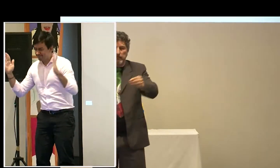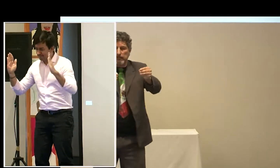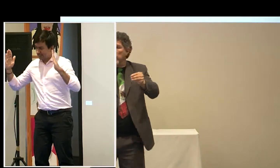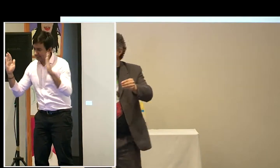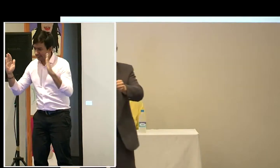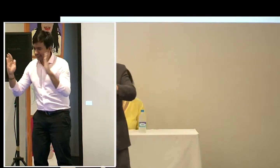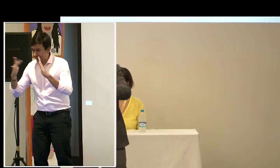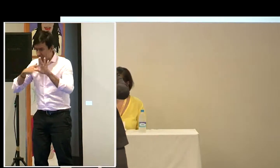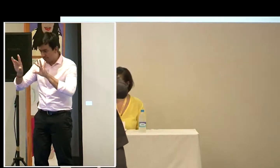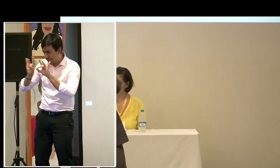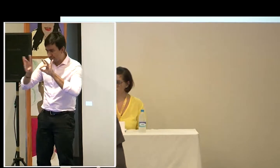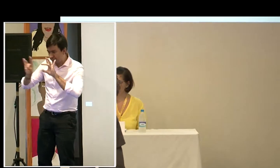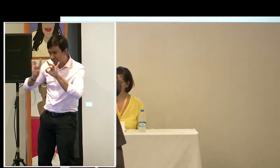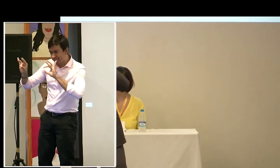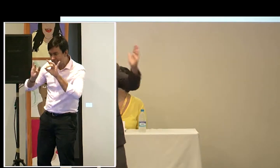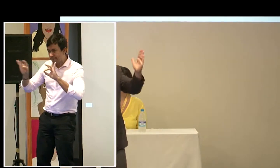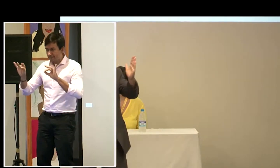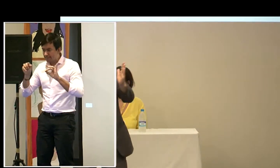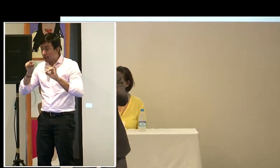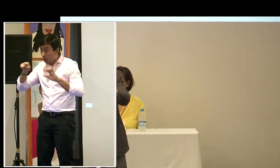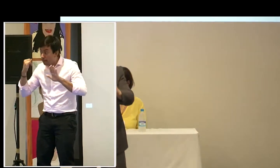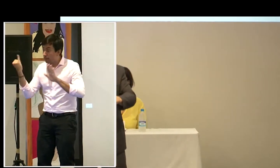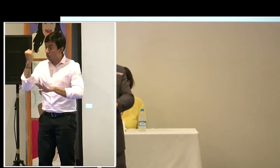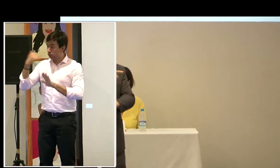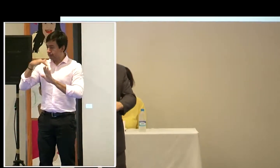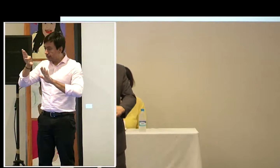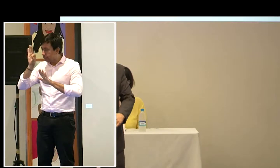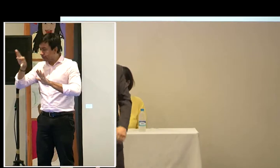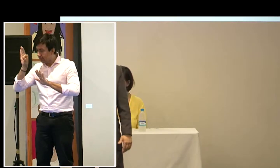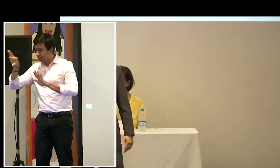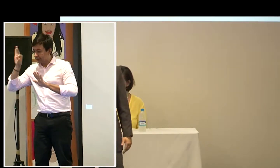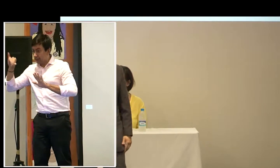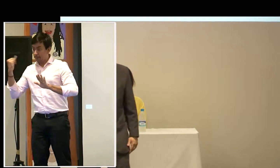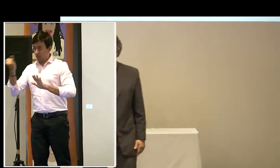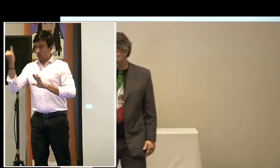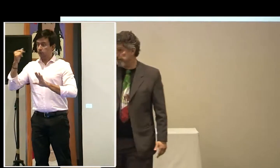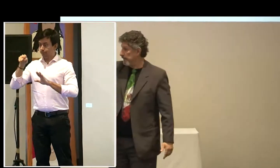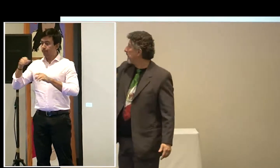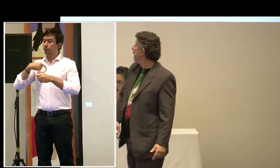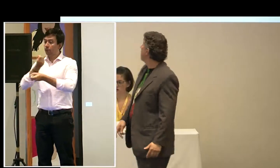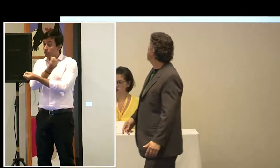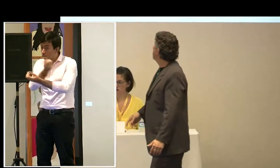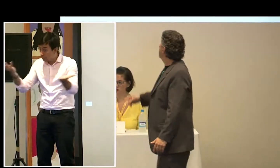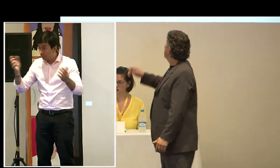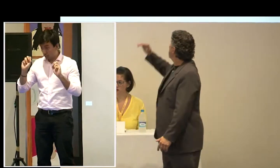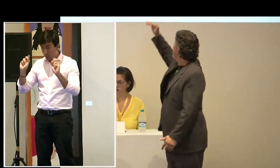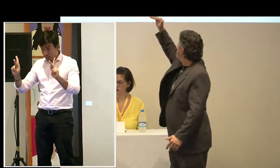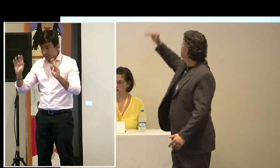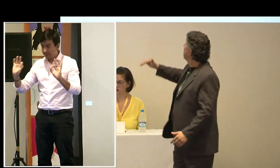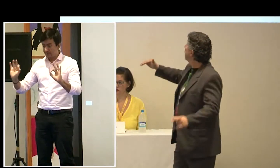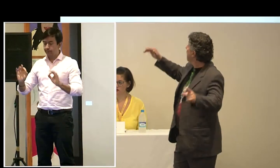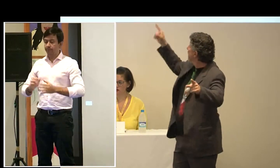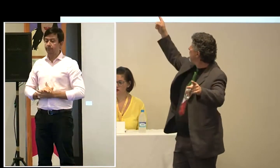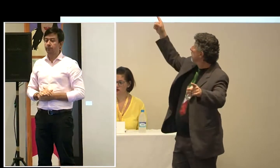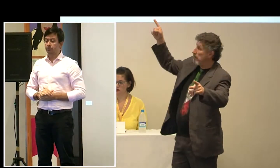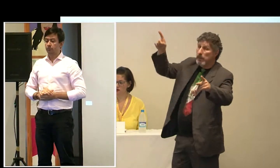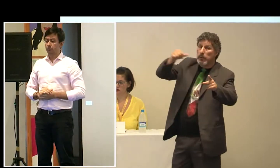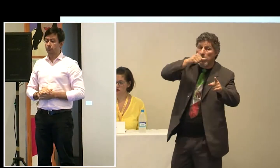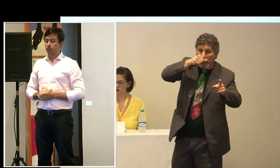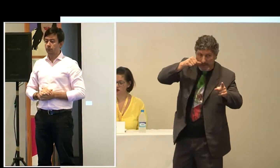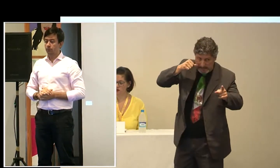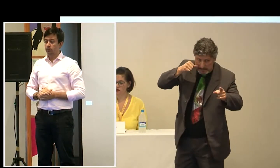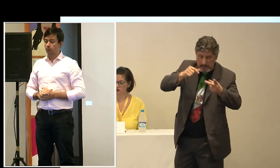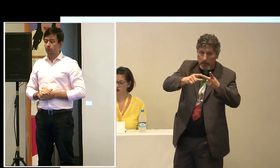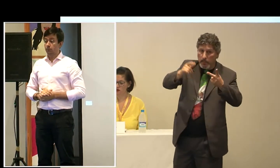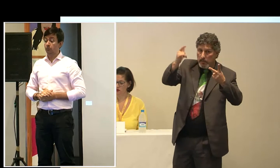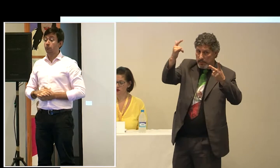vocês, porque eu vou tentar enxugar ao máximo e fazer alguns recortes daquilo que seja mais importante para repassar essas